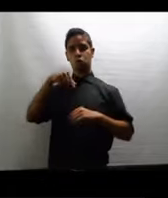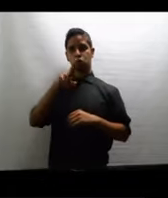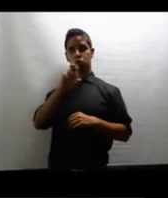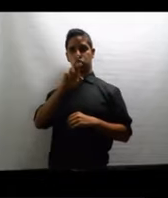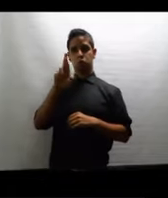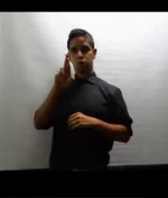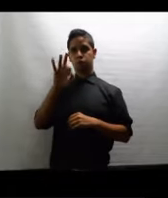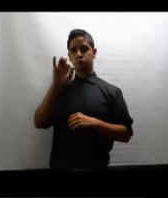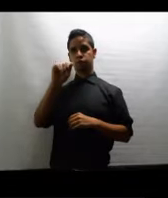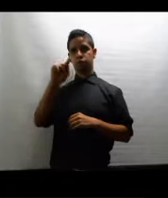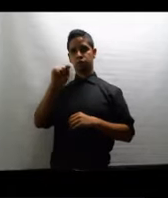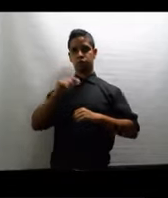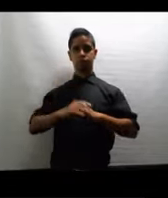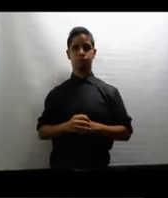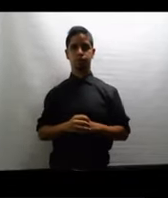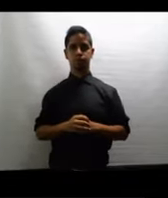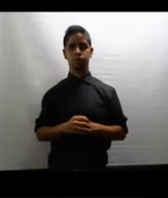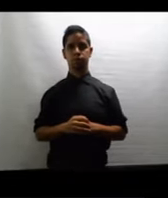Out is in.